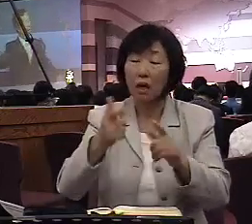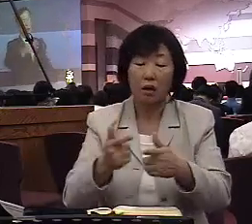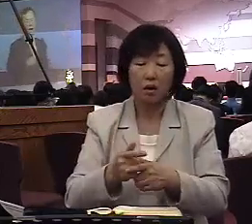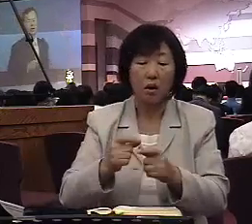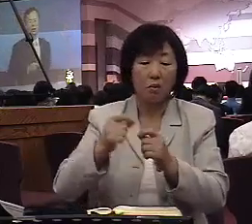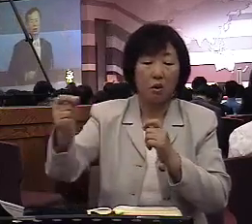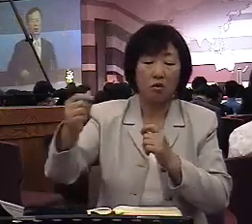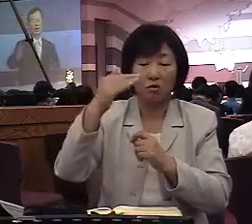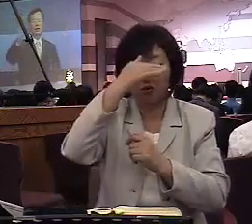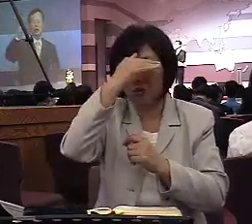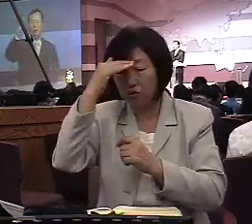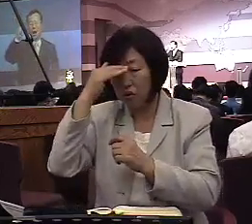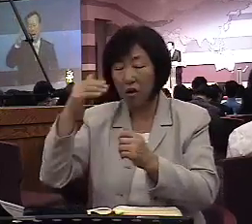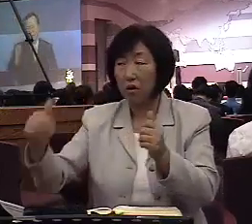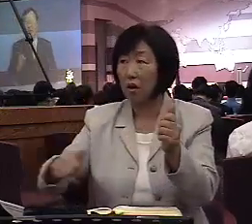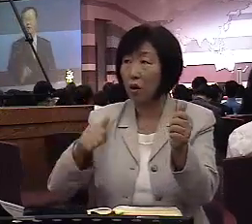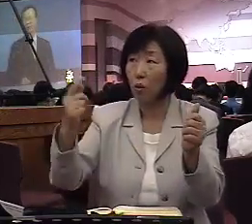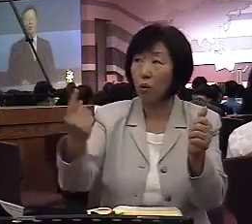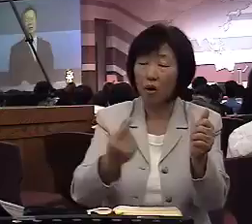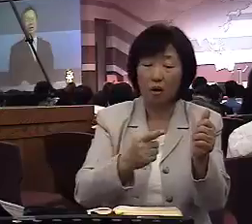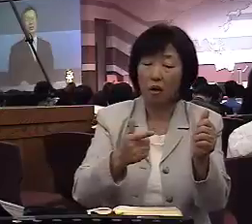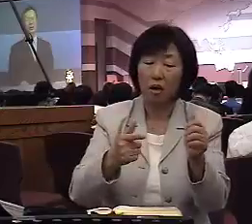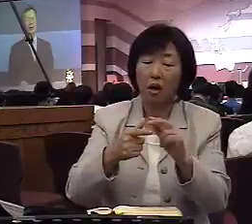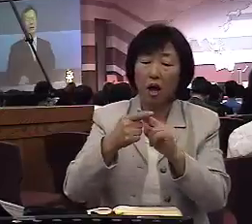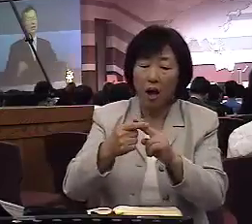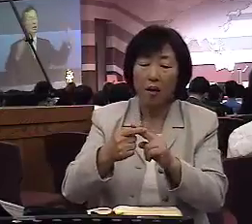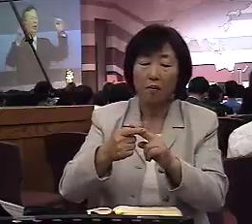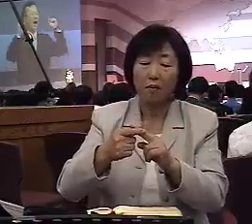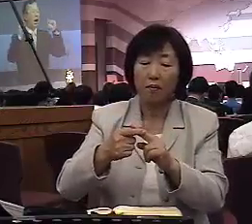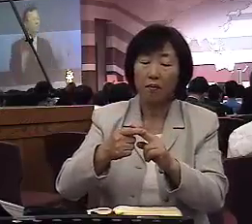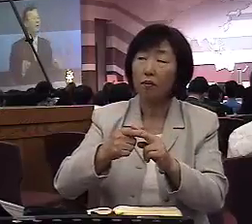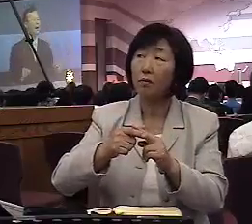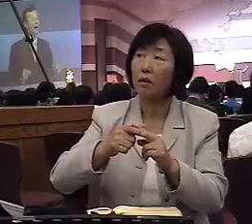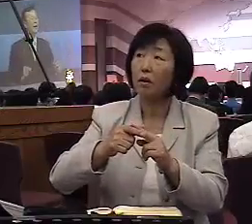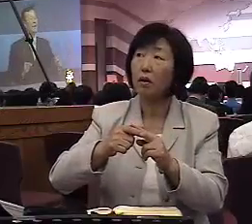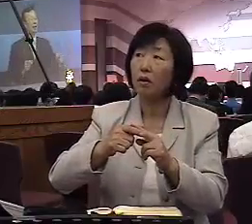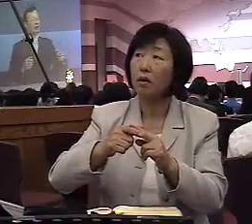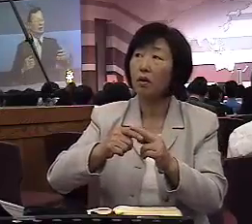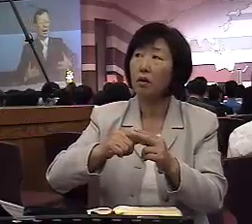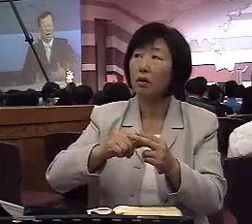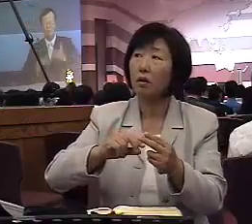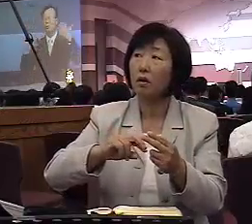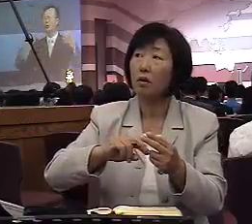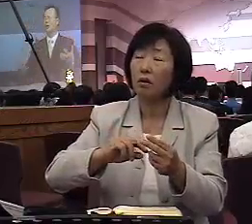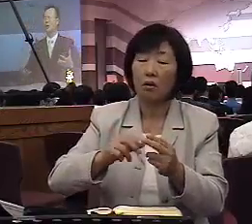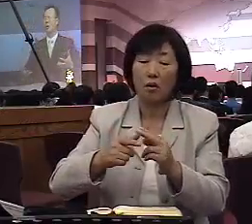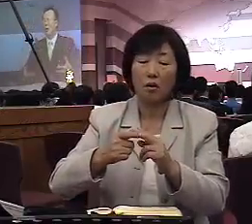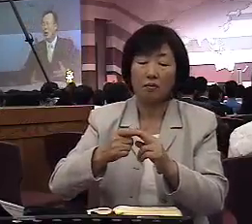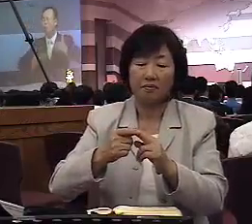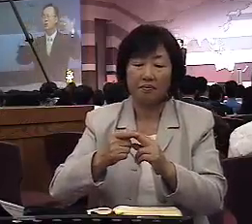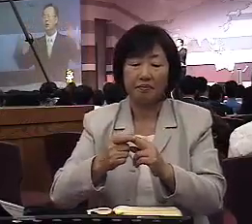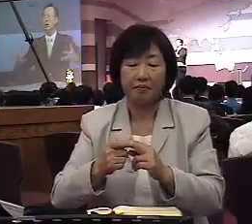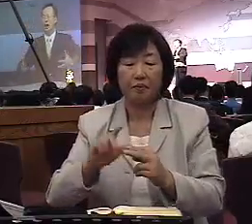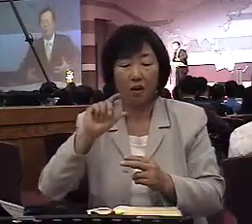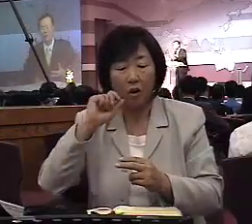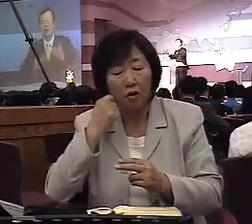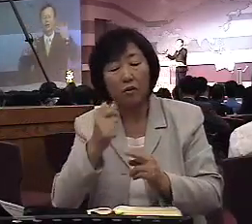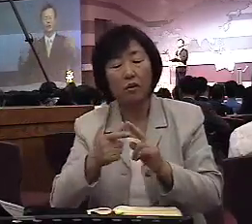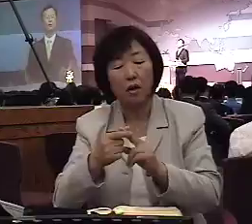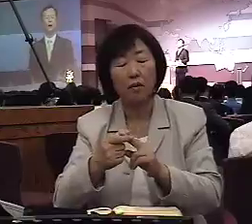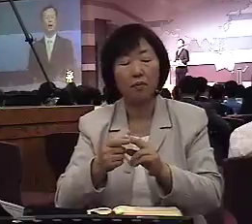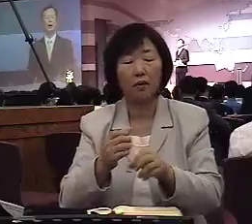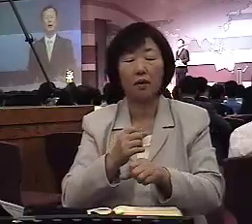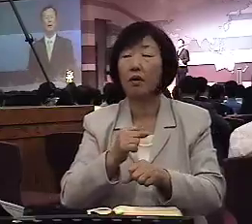구경하며 따라오라 하지 않고 그들과 함께 뒹굴었다는 거예요. 그들과 함께 그 때를 묻고 어려움 속에서